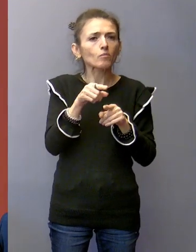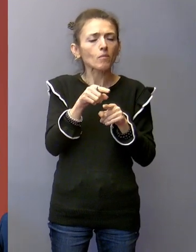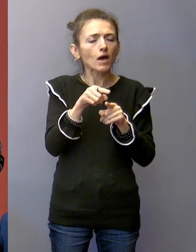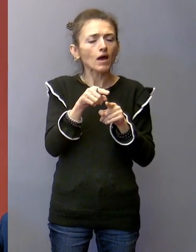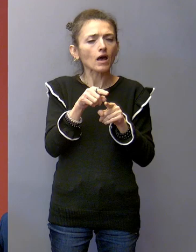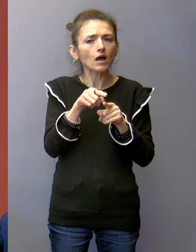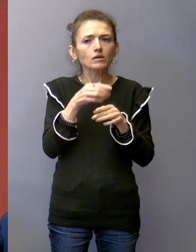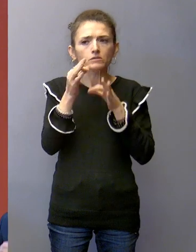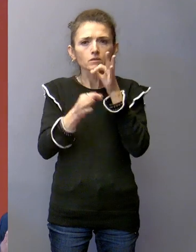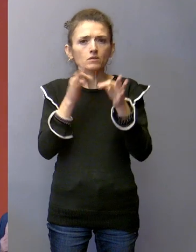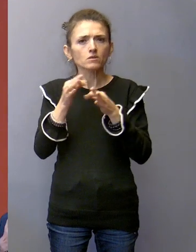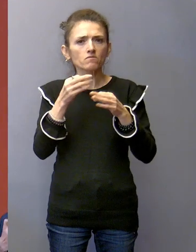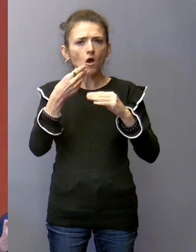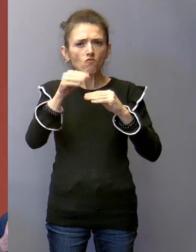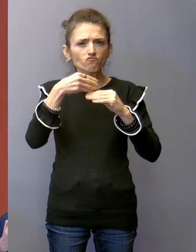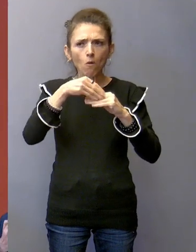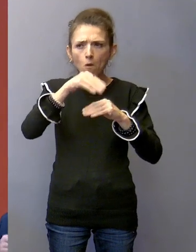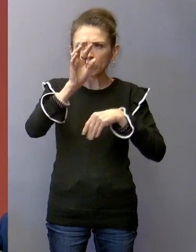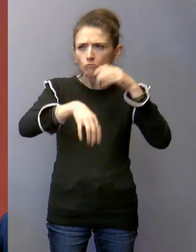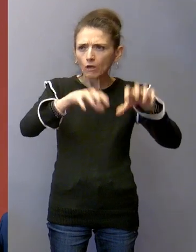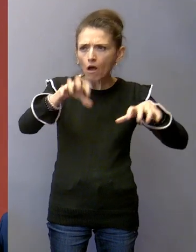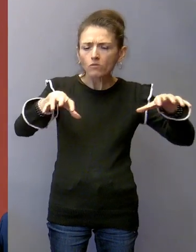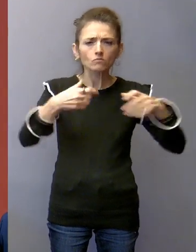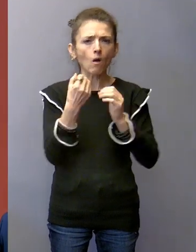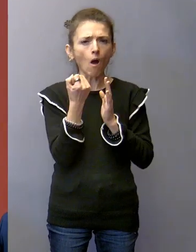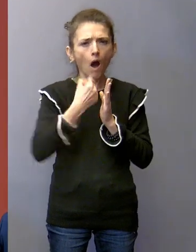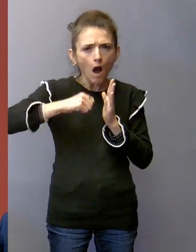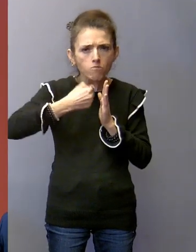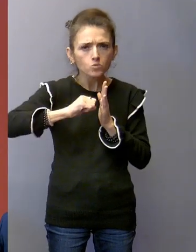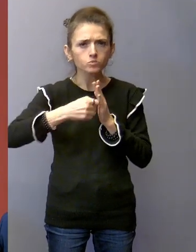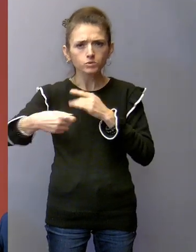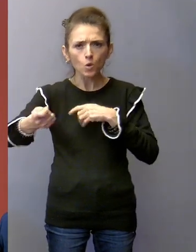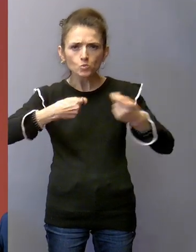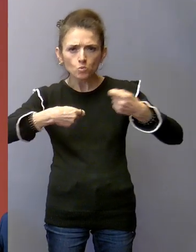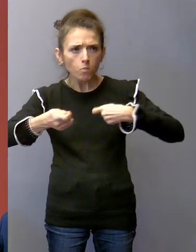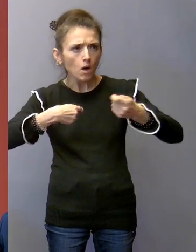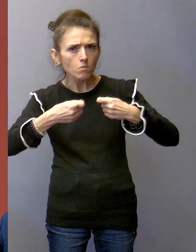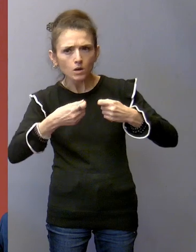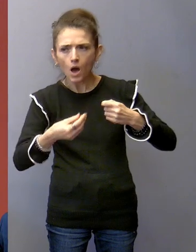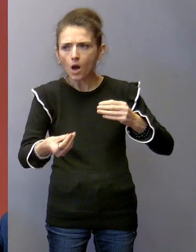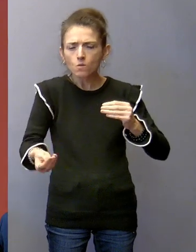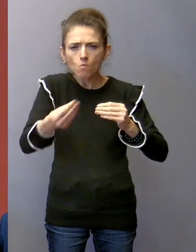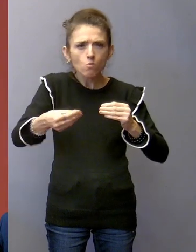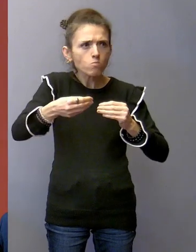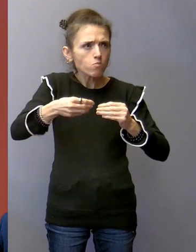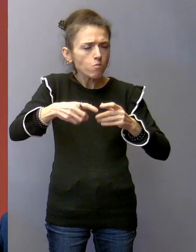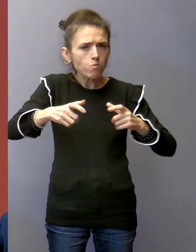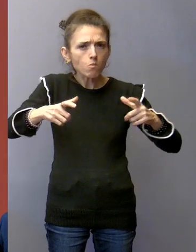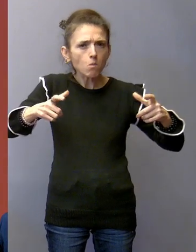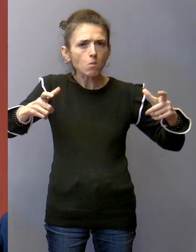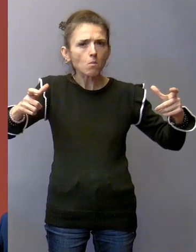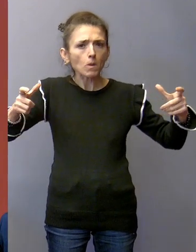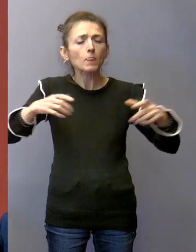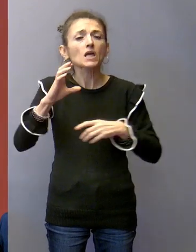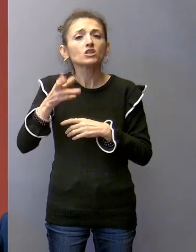supermercati perché perché faccio degli esempi lo champagne ha il supermercato non è stato fatto